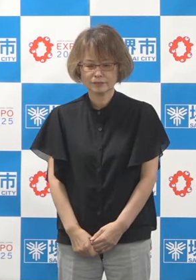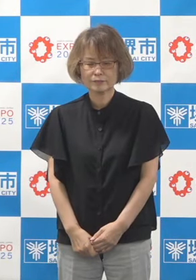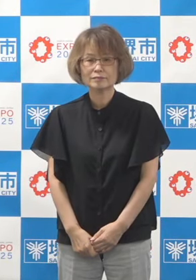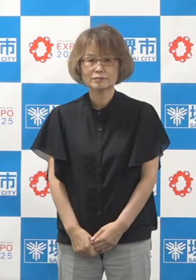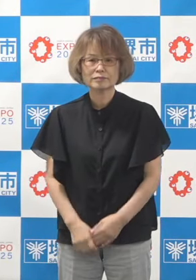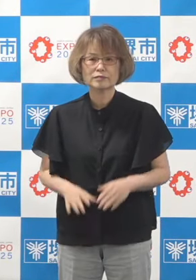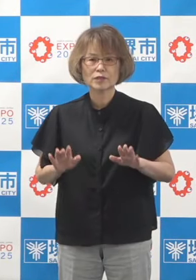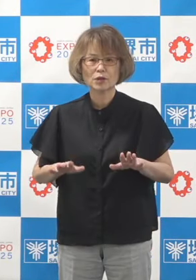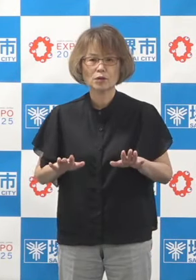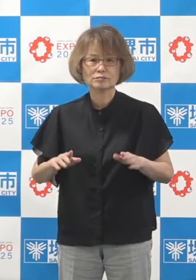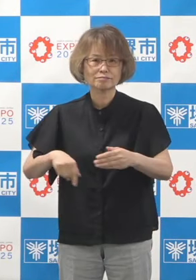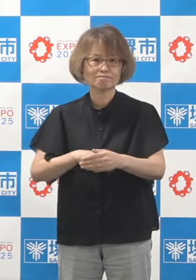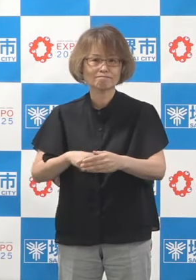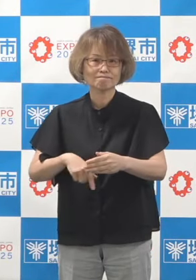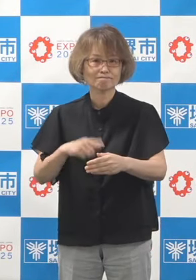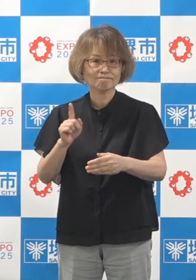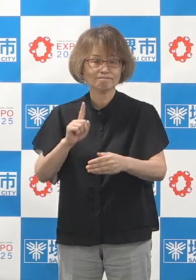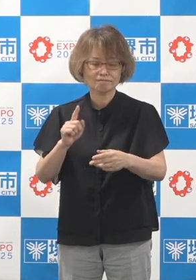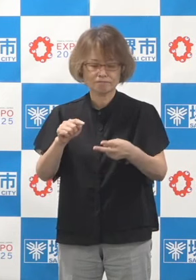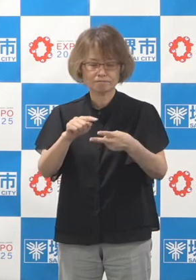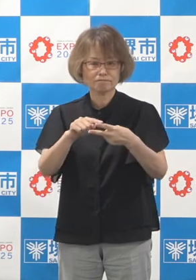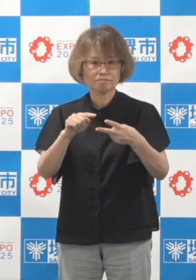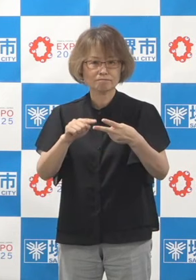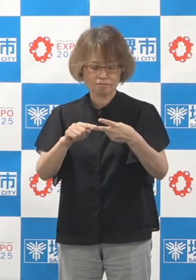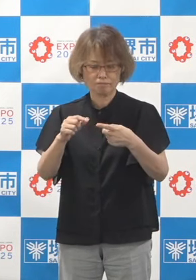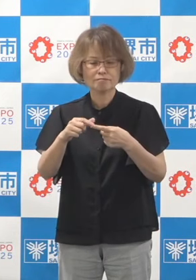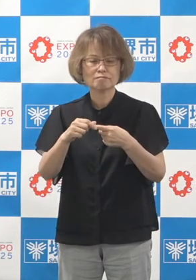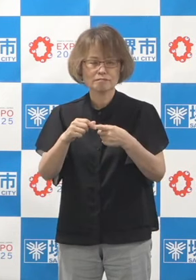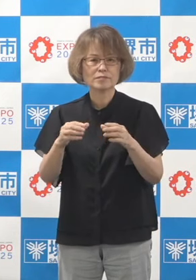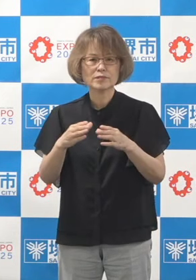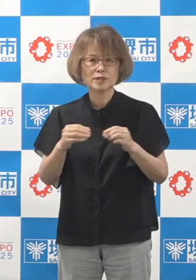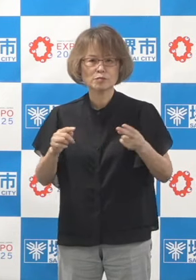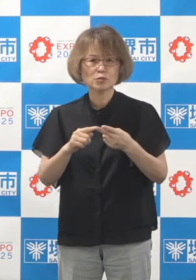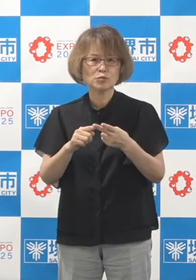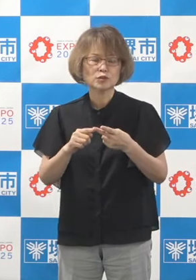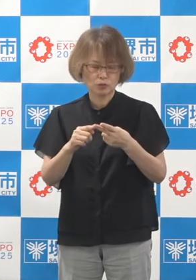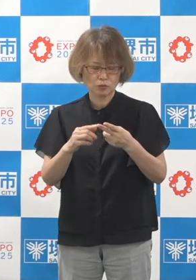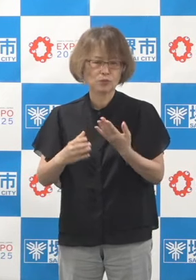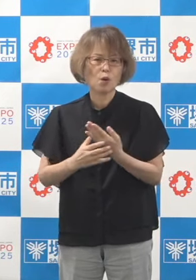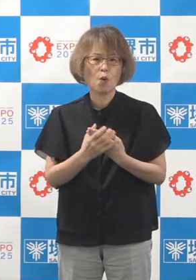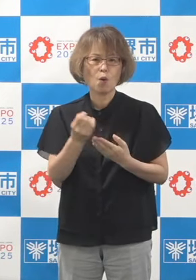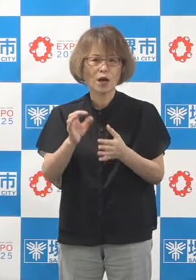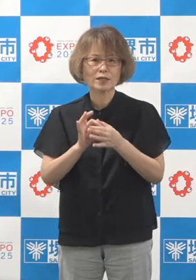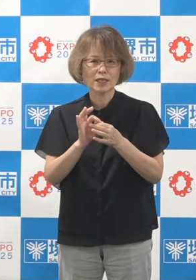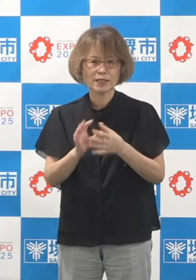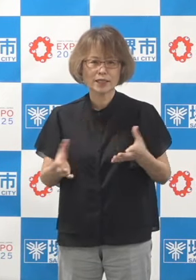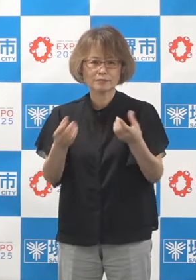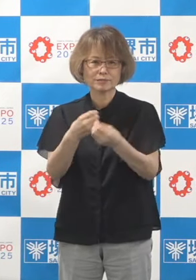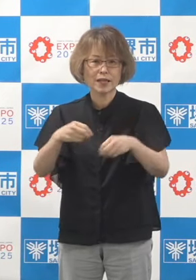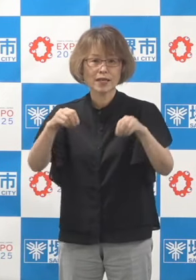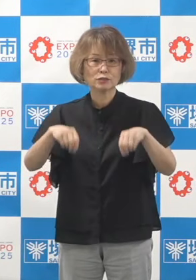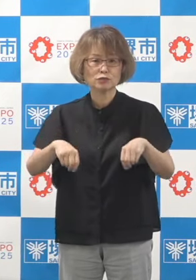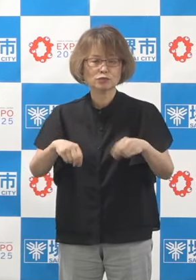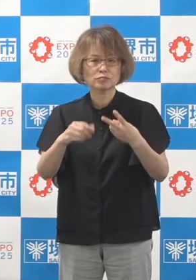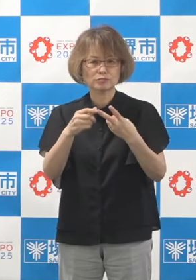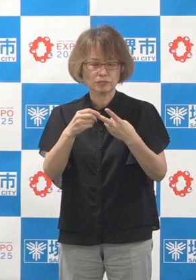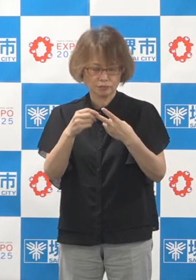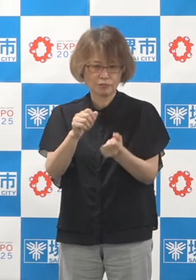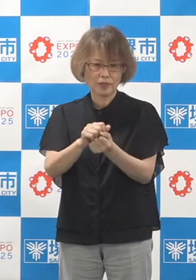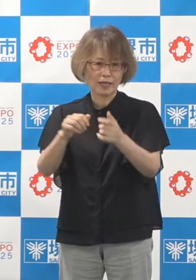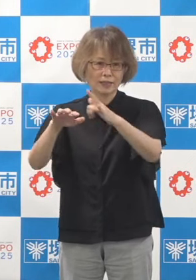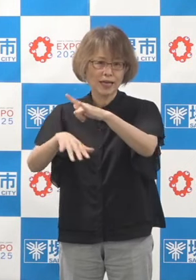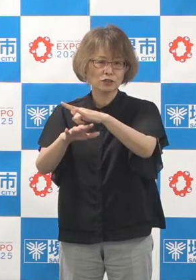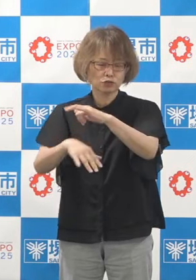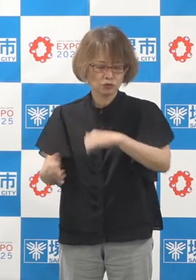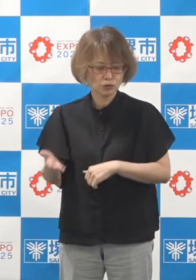はい、本日は案件として2点、日本郵便株式会社との包括連携協定の締結、そして堺大空襲次世